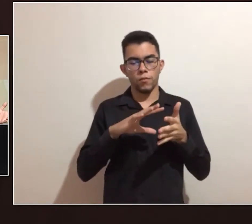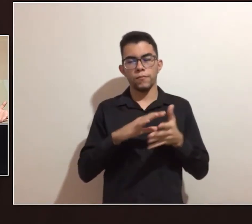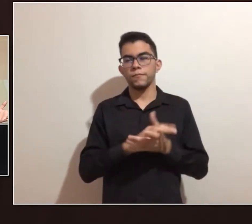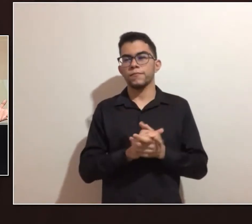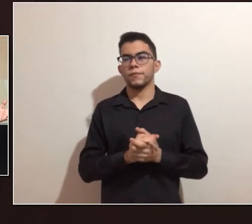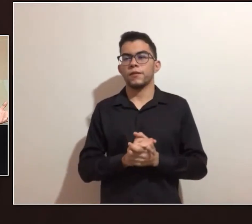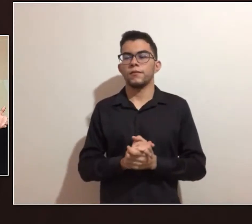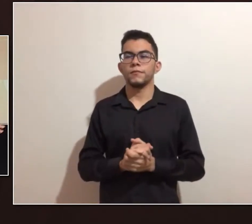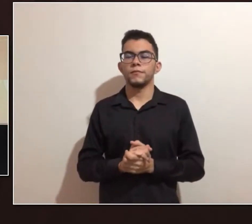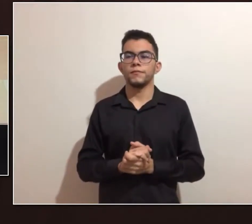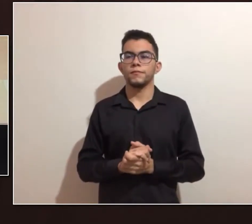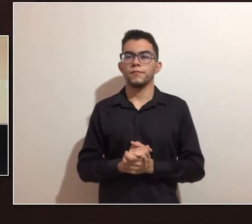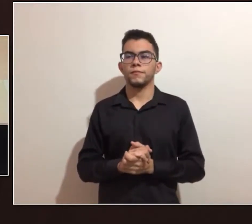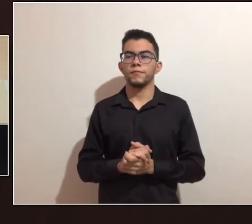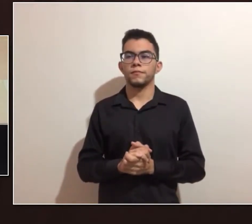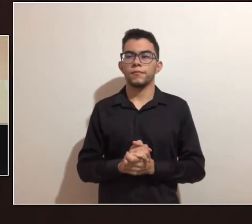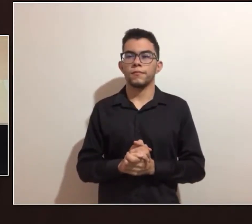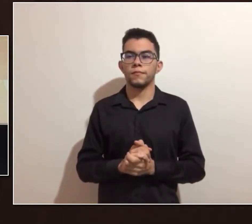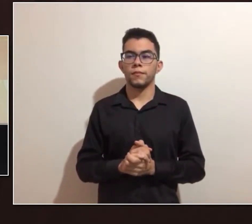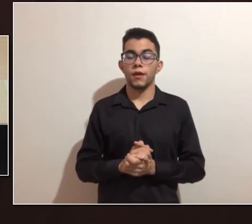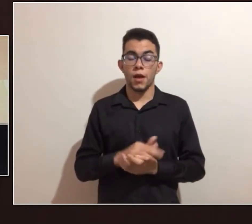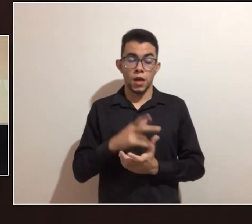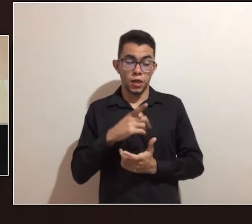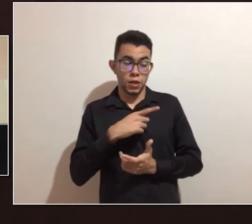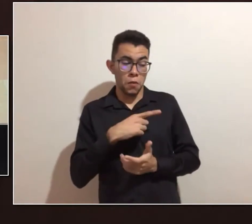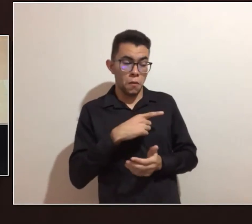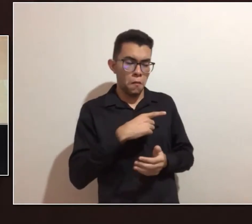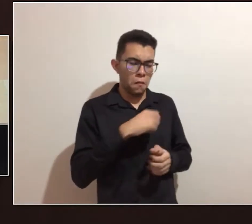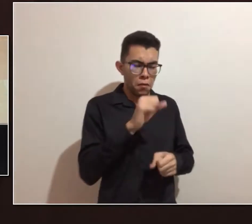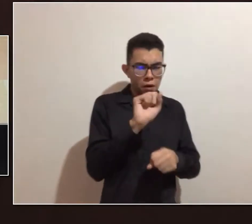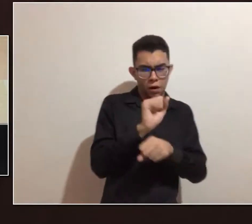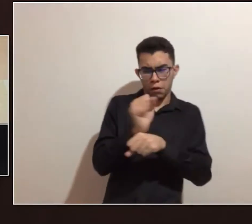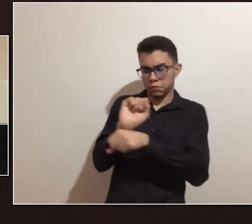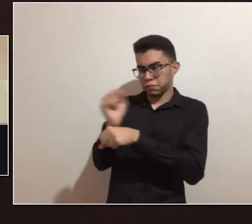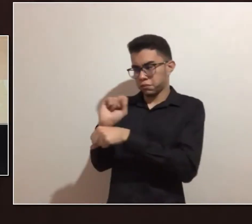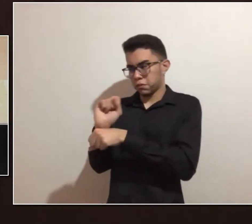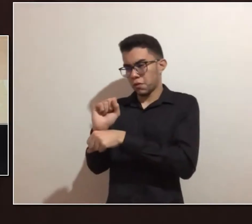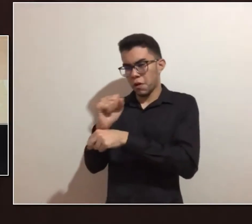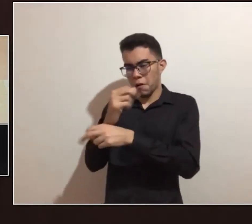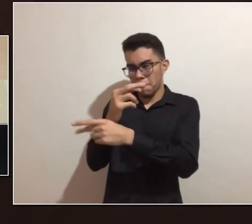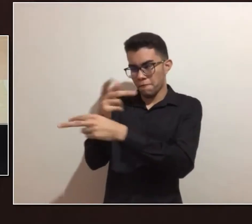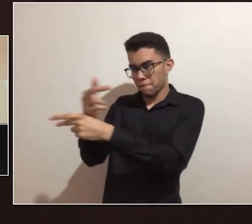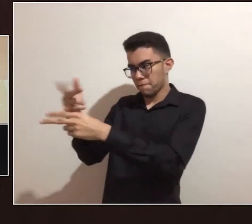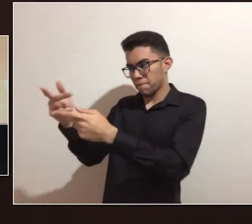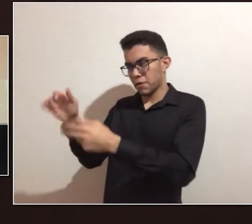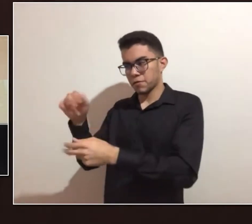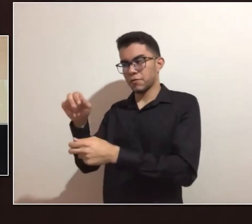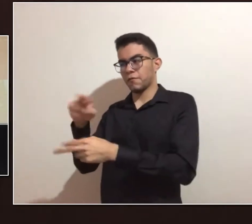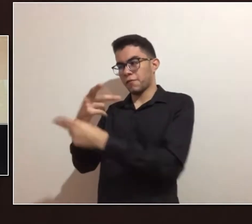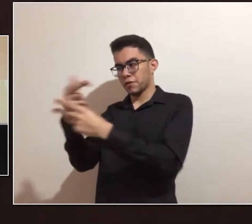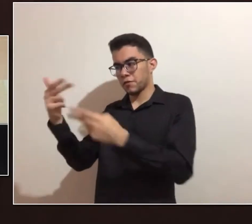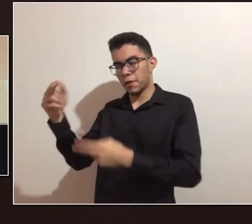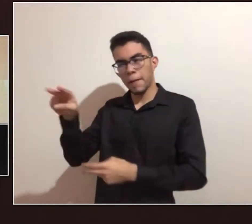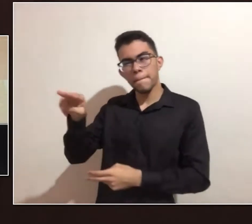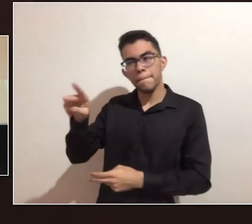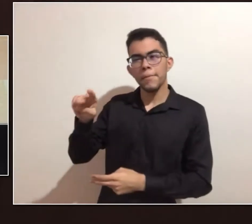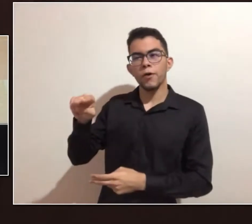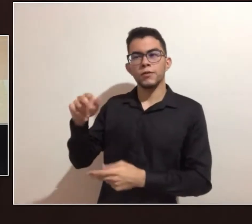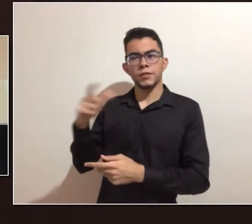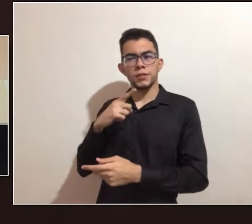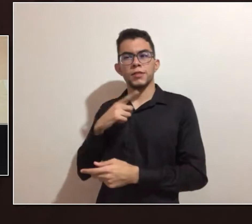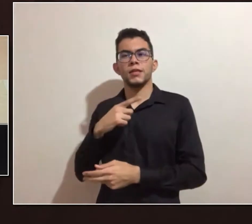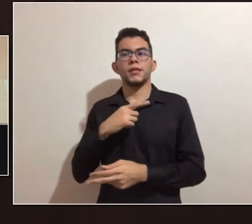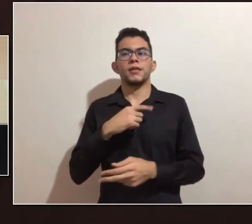da obra, que se chama, né? E tem um irmão o irmão Otacílio, gentilmente me leva para cima e para baixo. Irmão, nós podemos